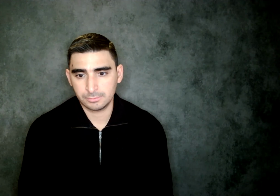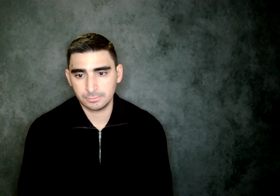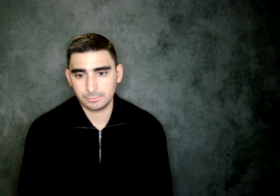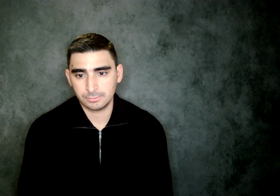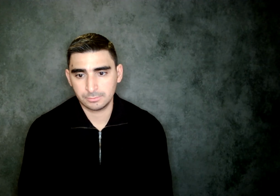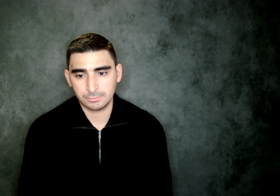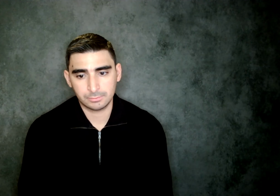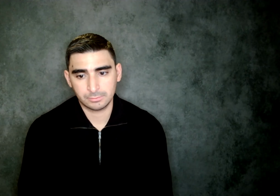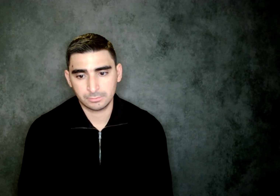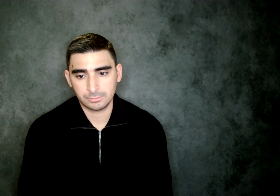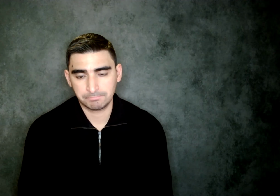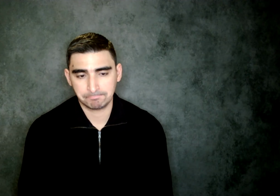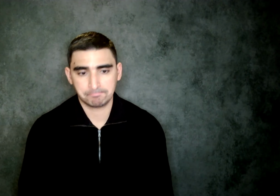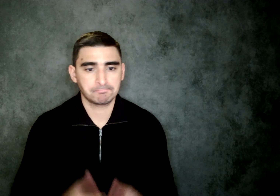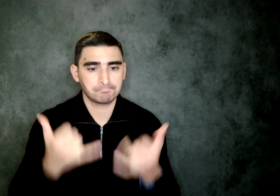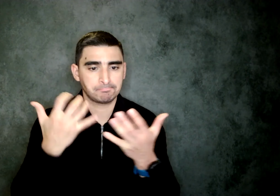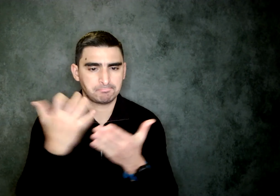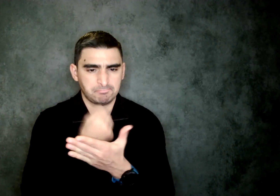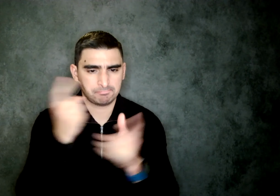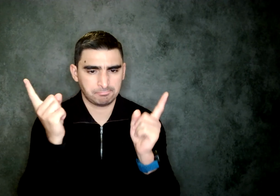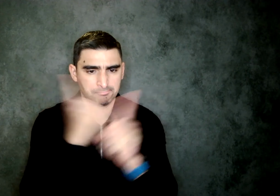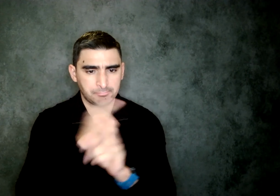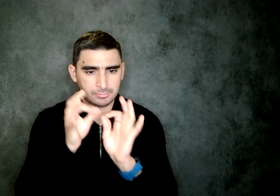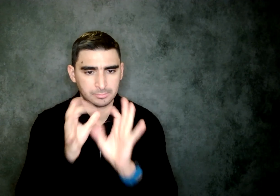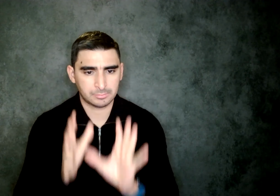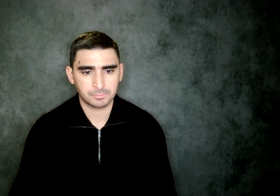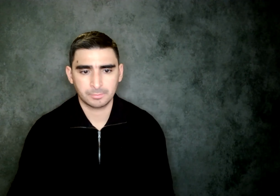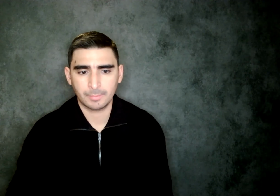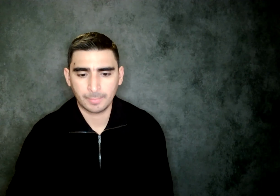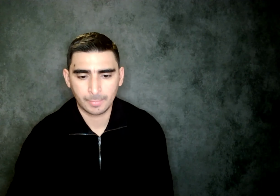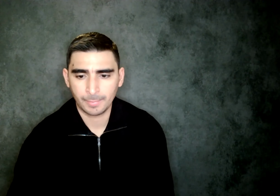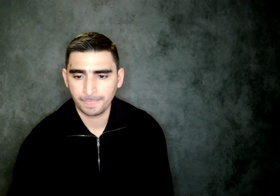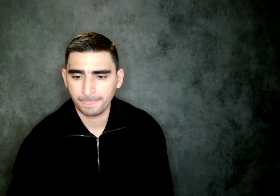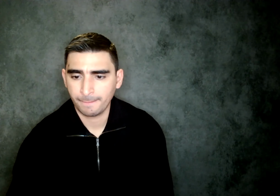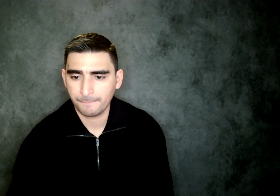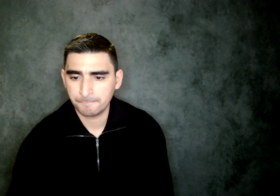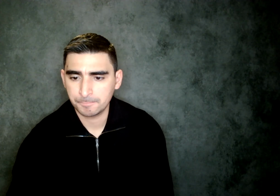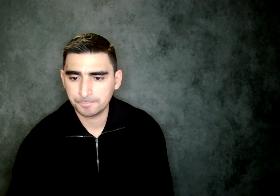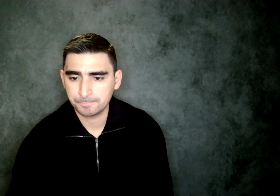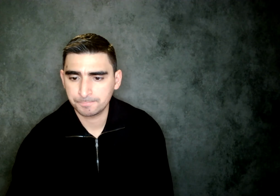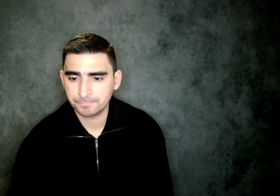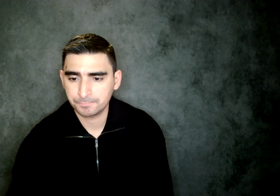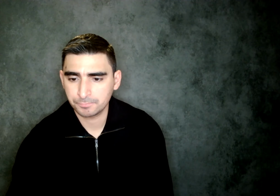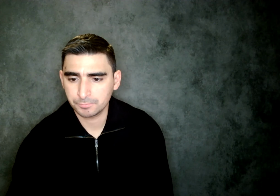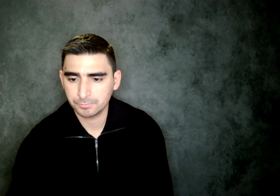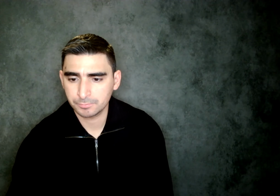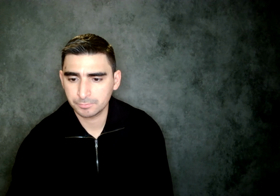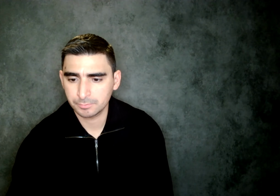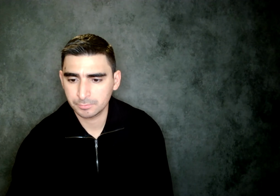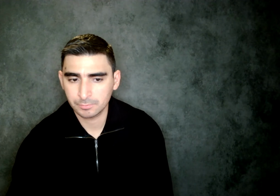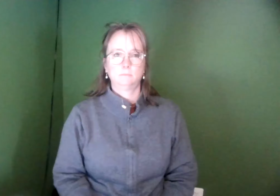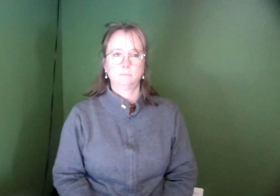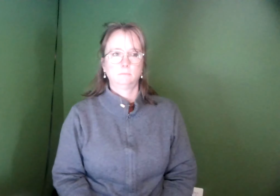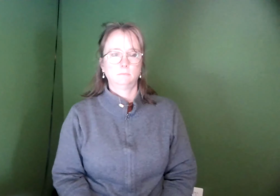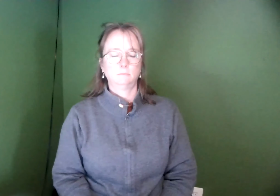no sé cuáles ideas surjan, qué metas desean seguir y todo, pero en realidad lo que tenemos que preguntarnos